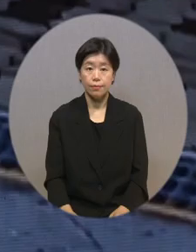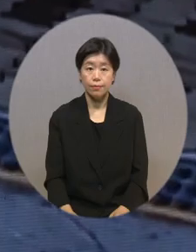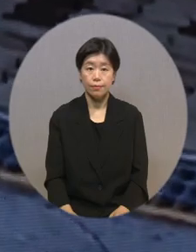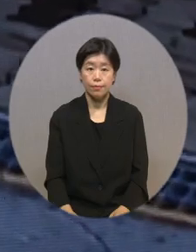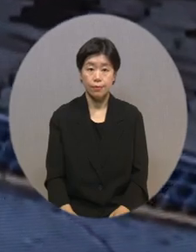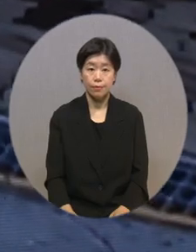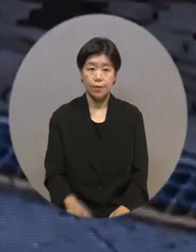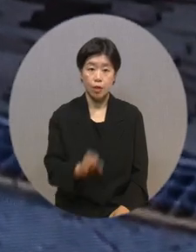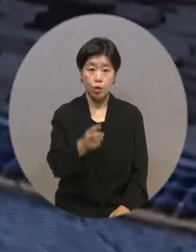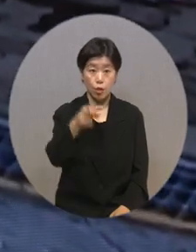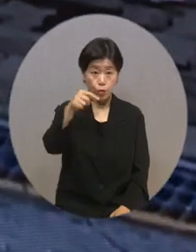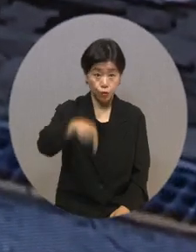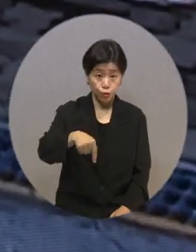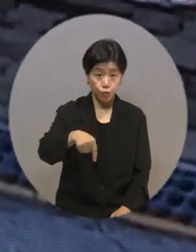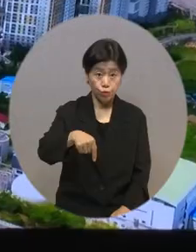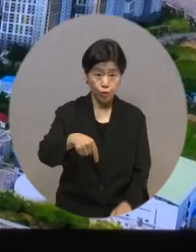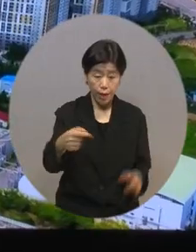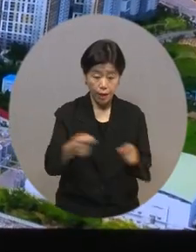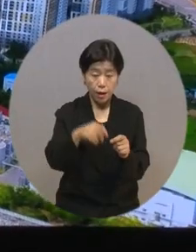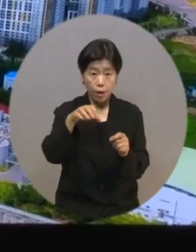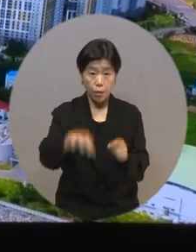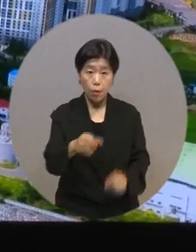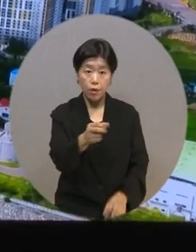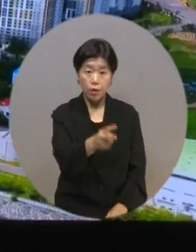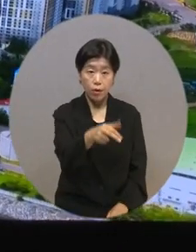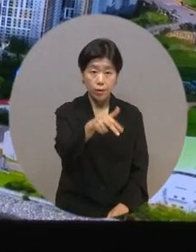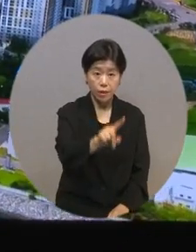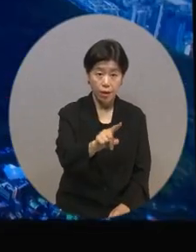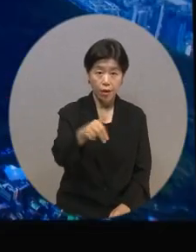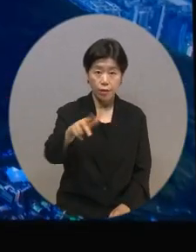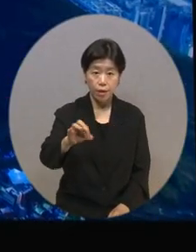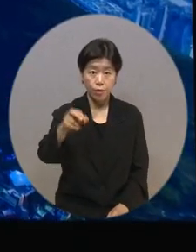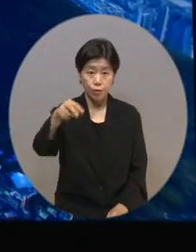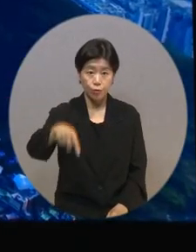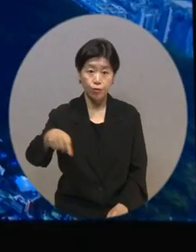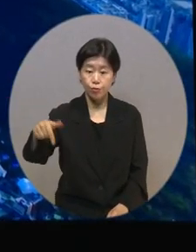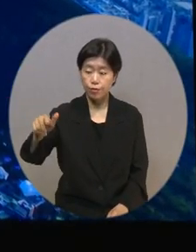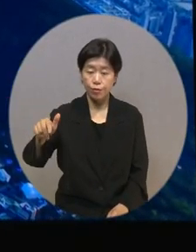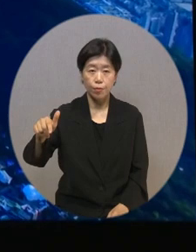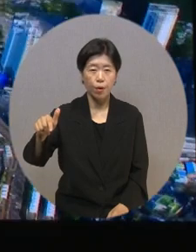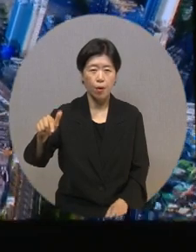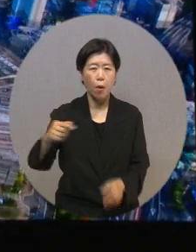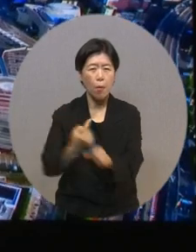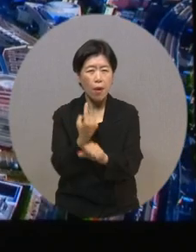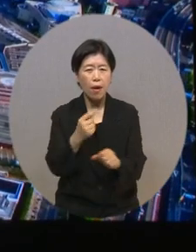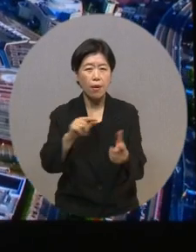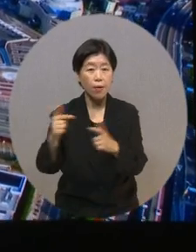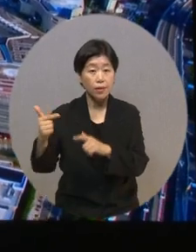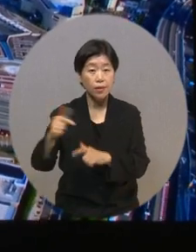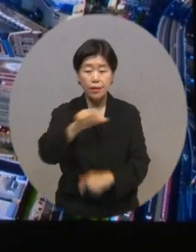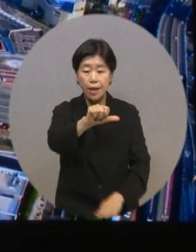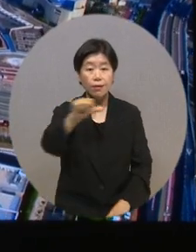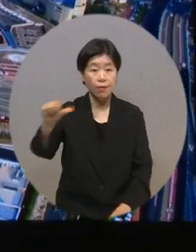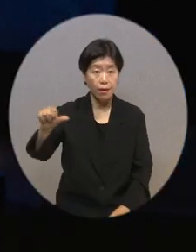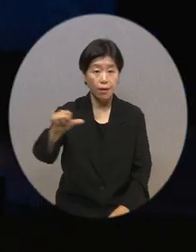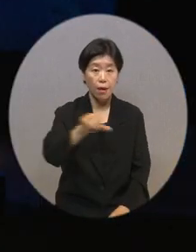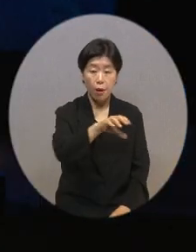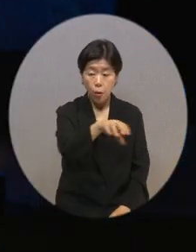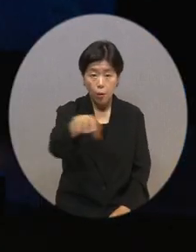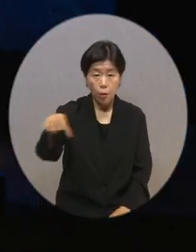여수반도를 둘러싼 여자만, 장수만, 가망만, 여수해만, 광양만 5개만에